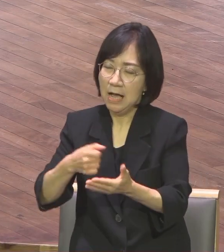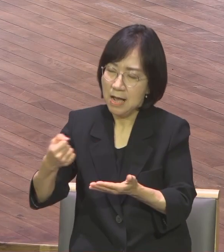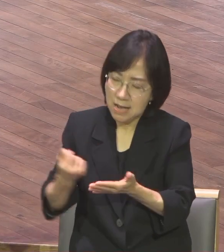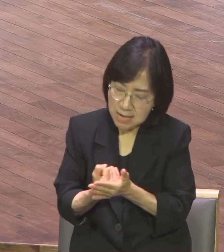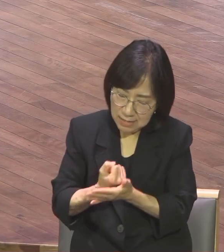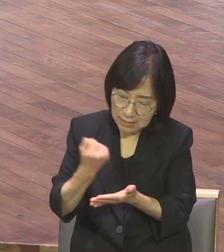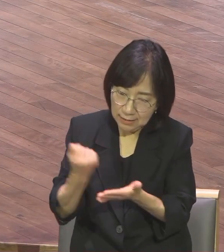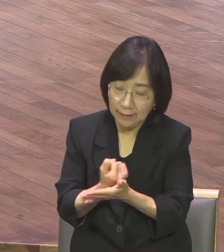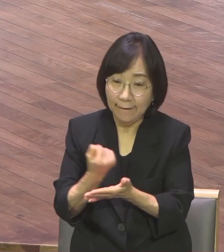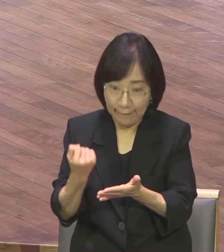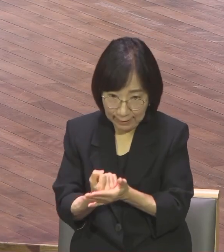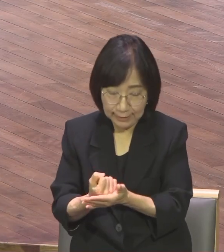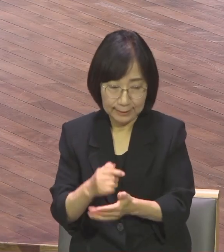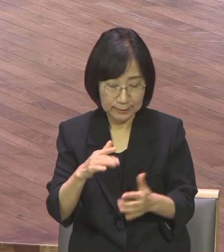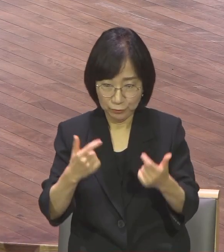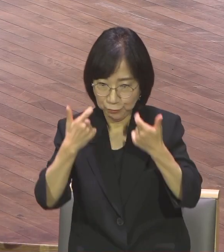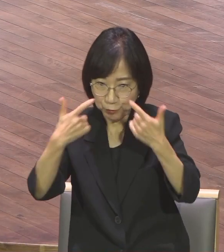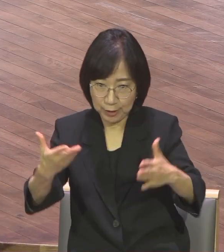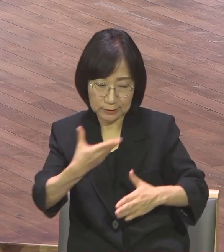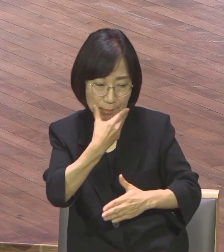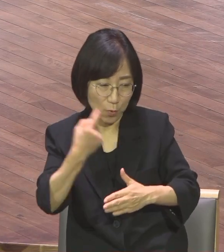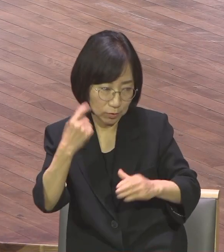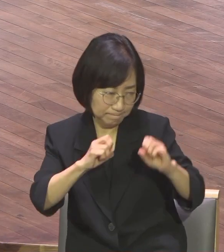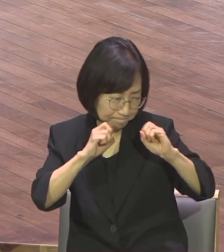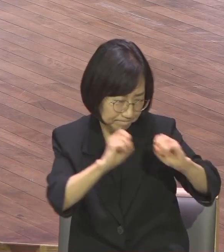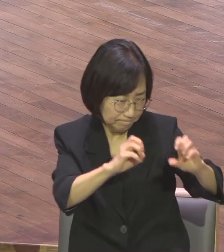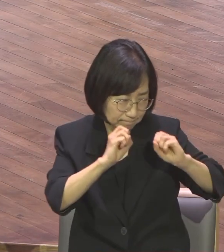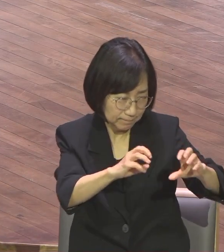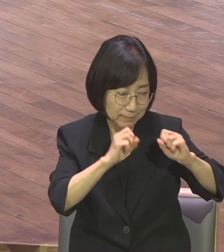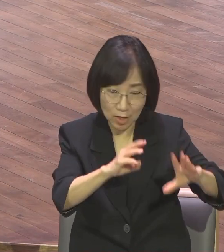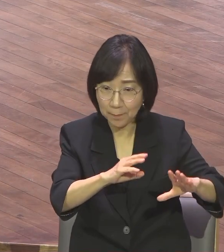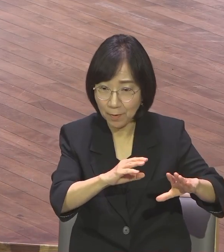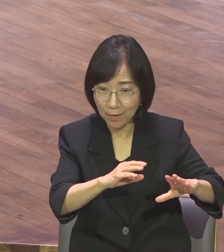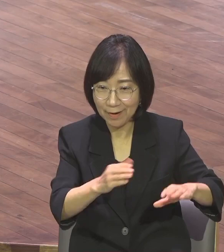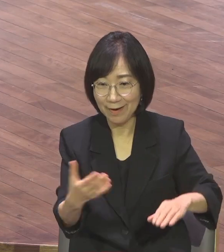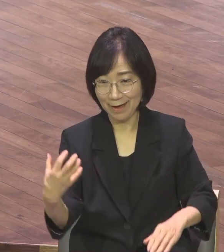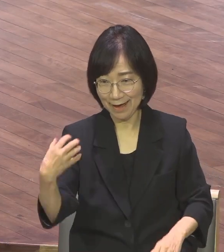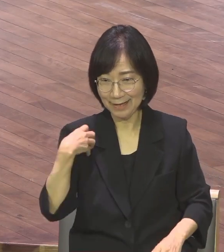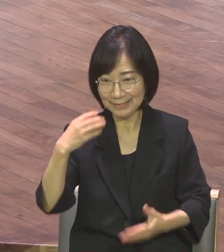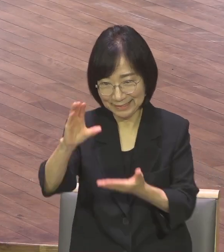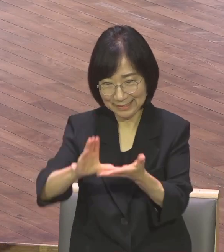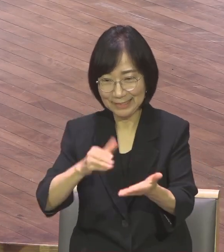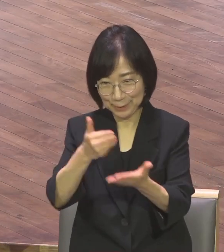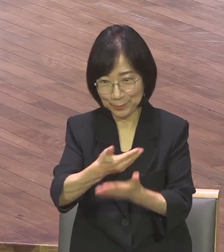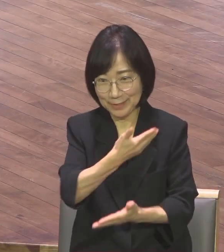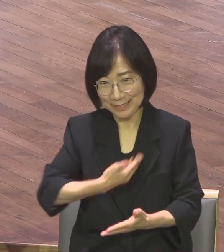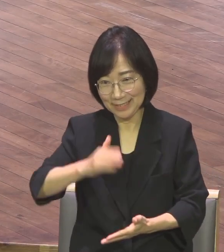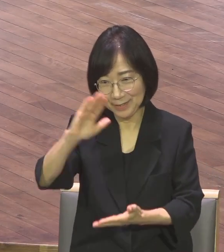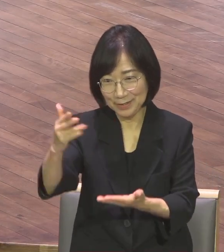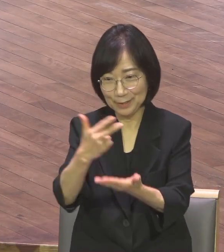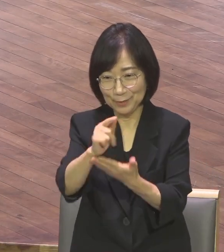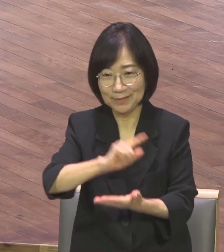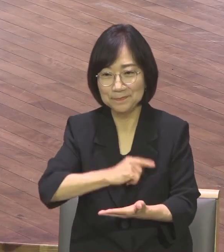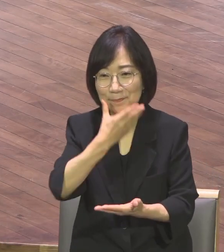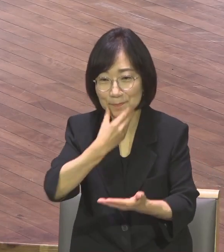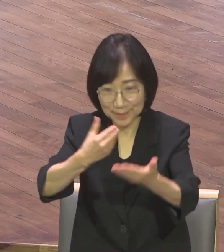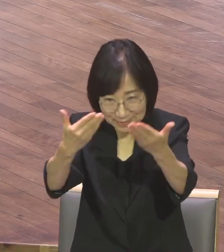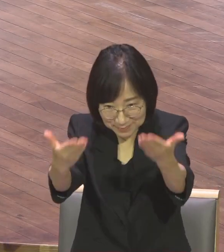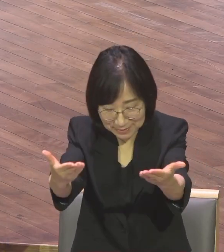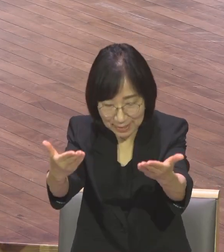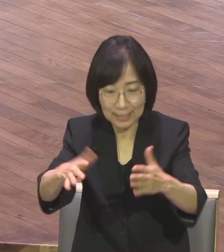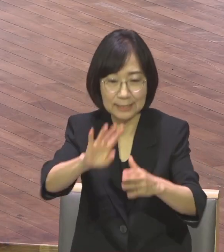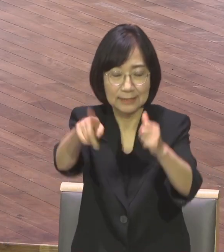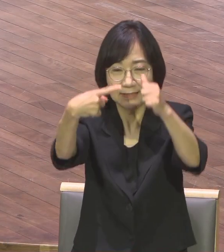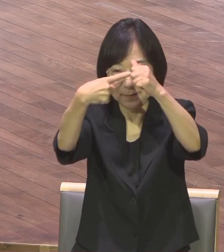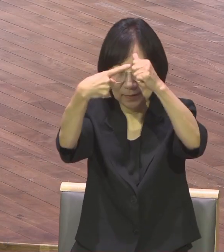주님의 심장으로 정확한 복음을 증거하는 그리스도의 절대 제자들 다 되시기를 주님으로 축복합니다.